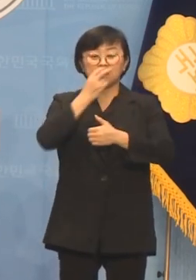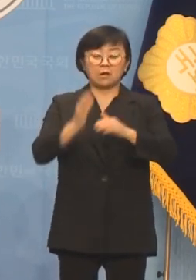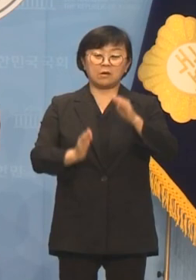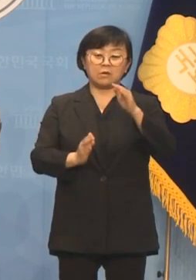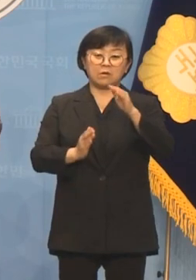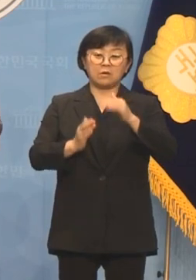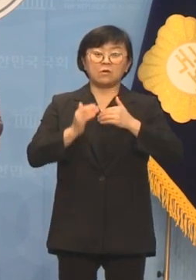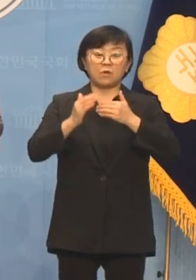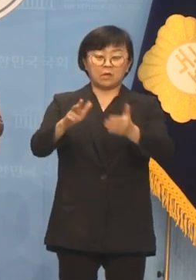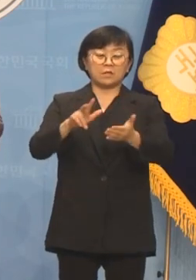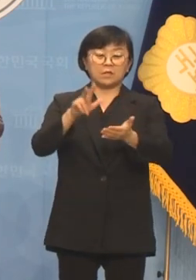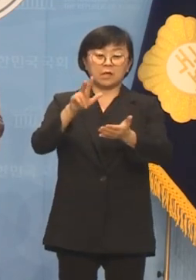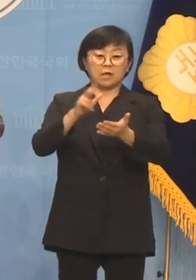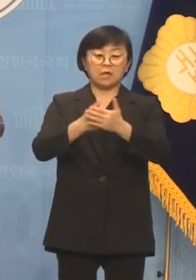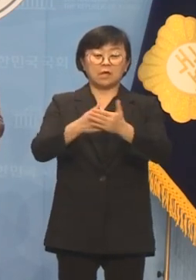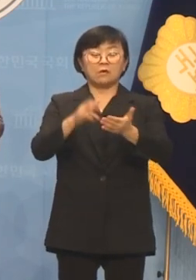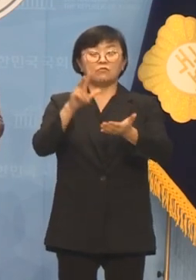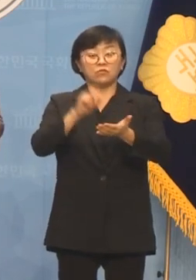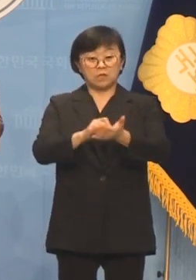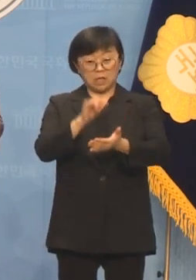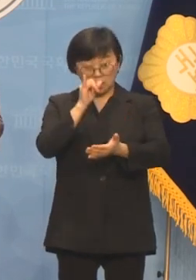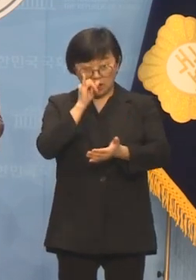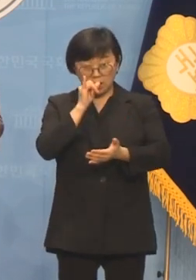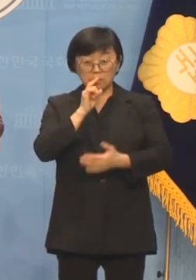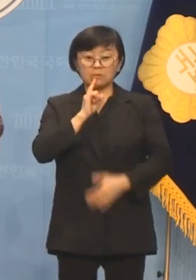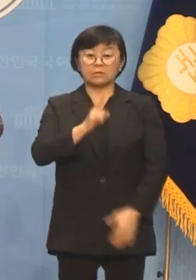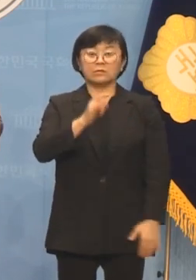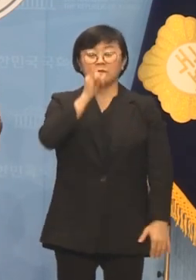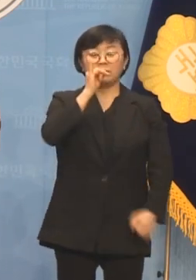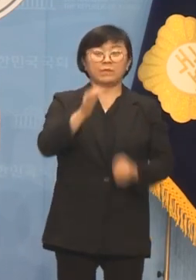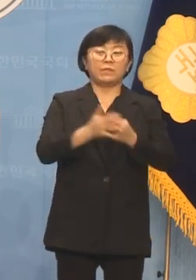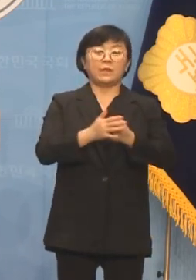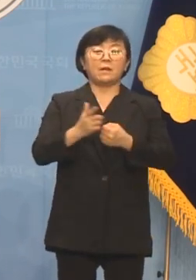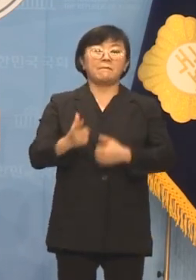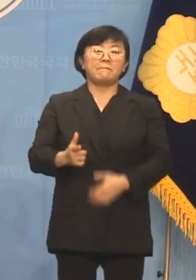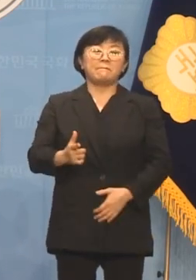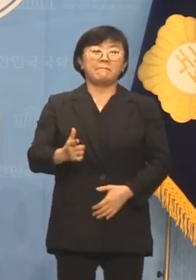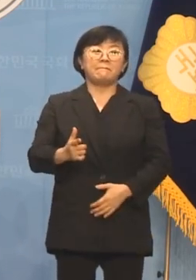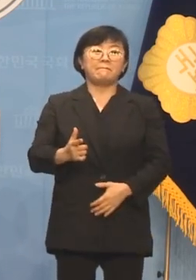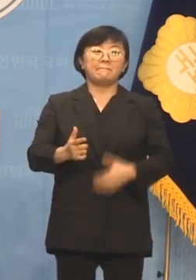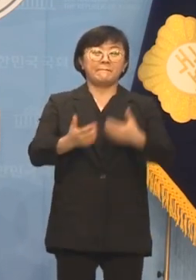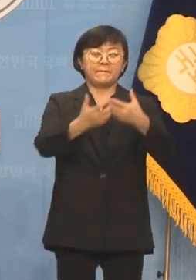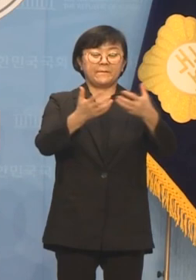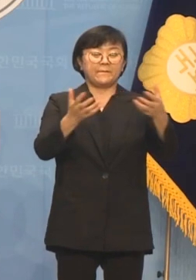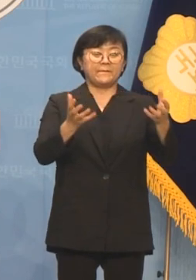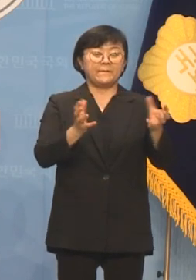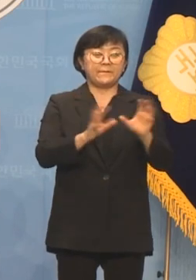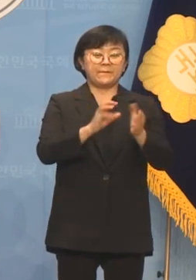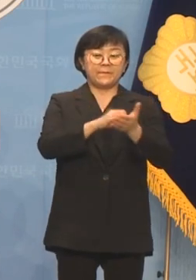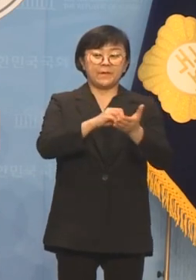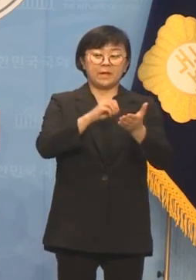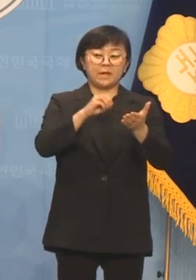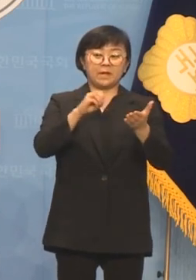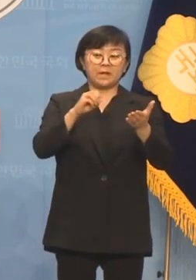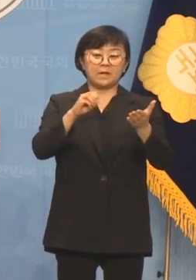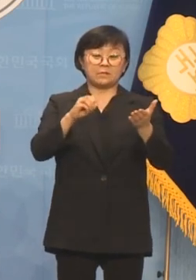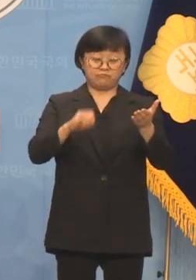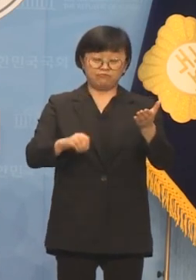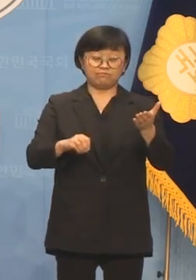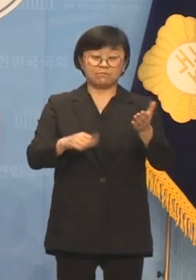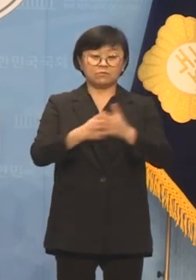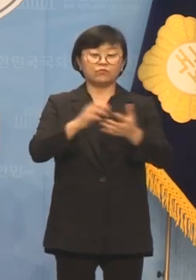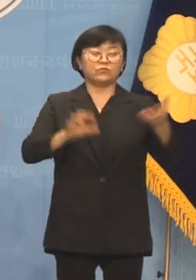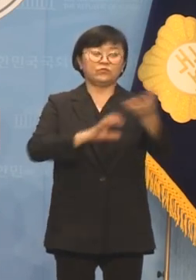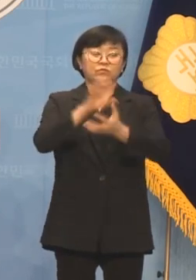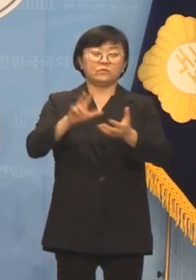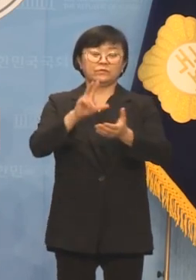과정의 불공정성을 운운하면서 하루아침에 사당화를 외치며 당의